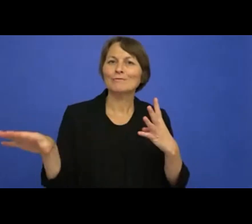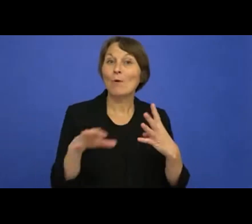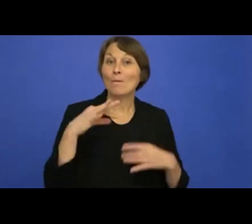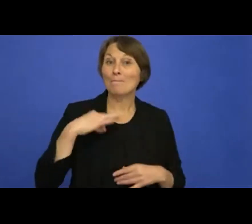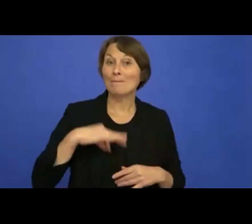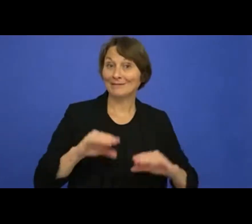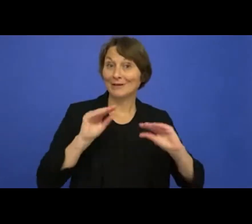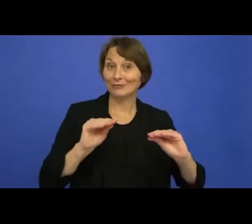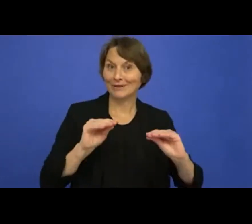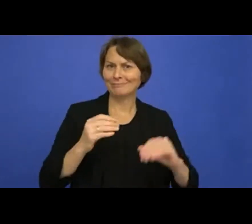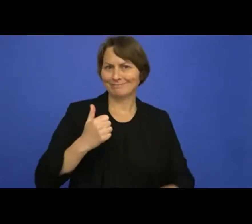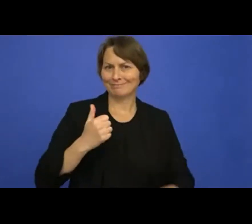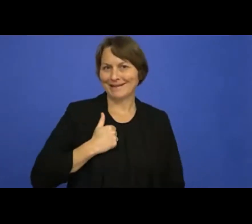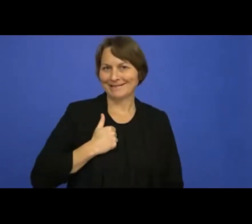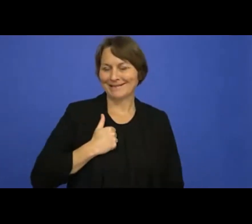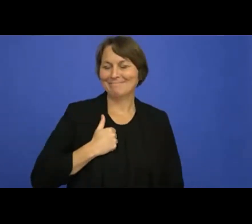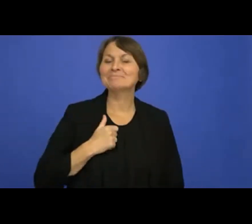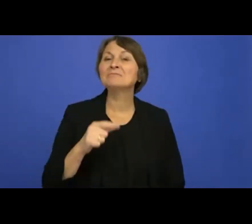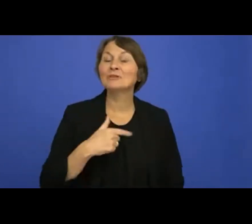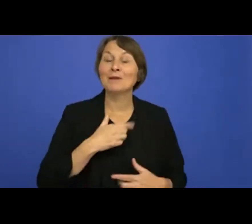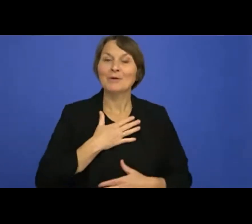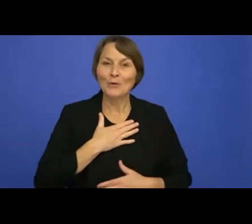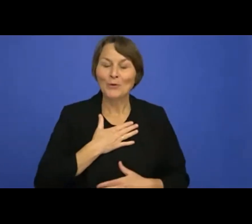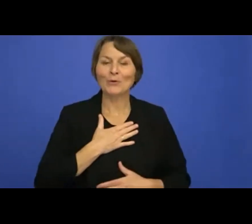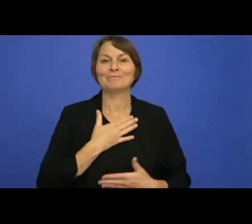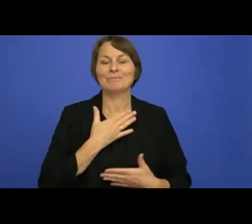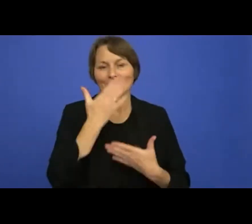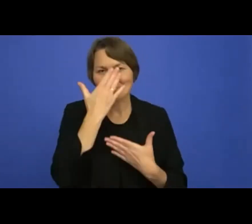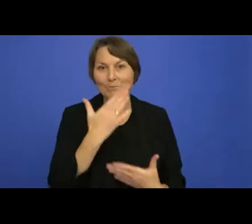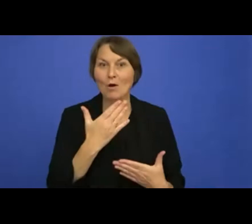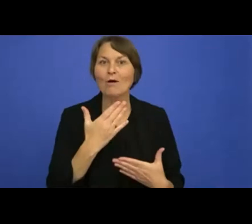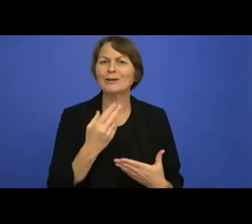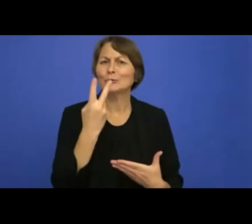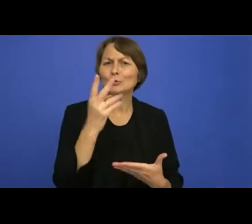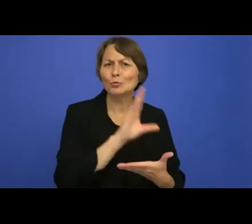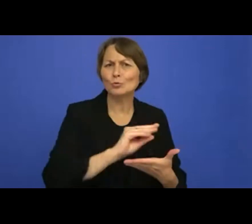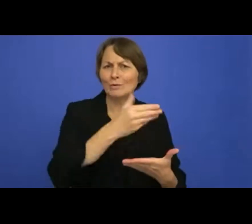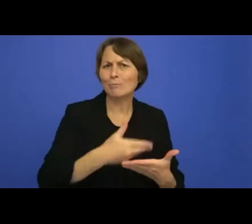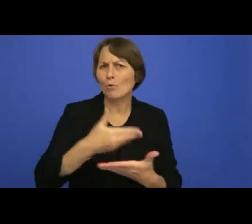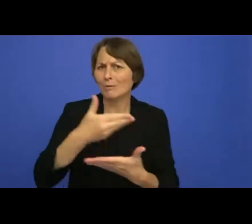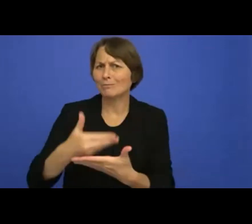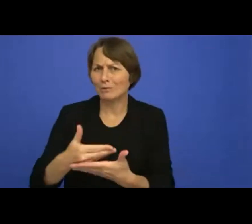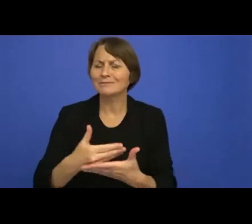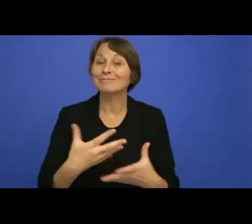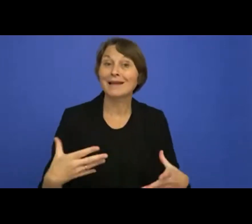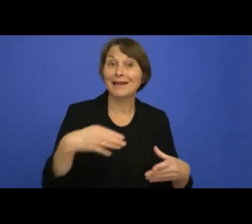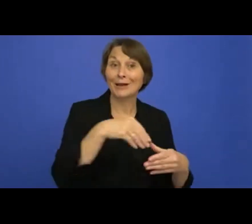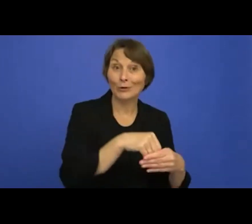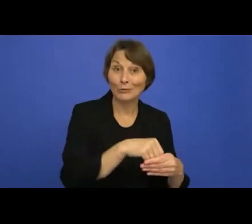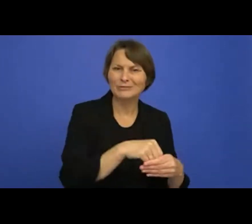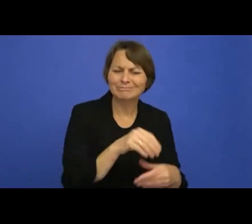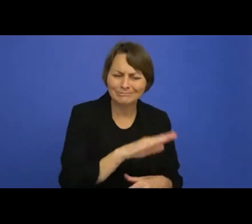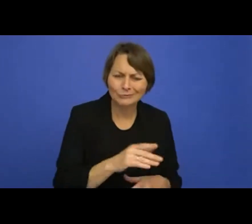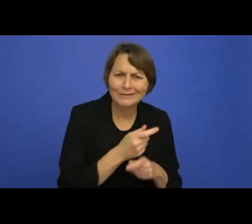du Canada. C'est un plaisir, un honneur de vous accueillir pour le lancement de ces nouveaux rapports de l'UNESCO sur le